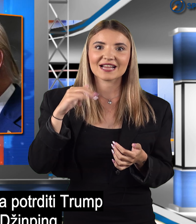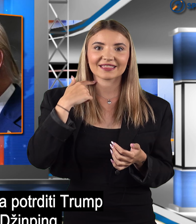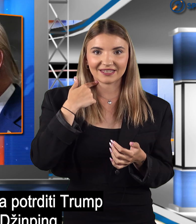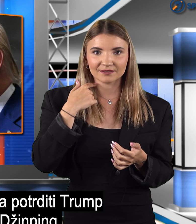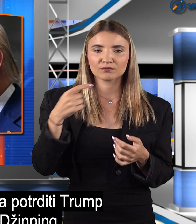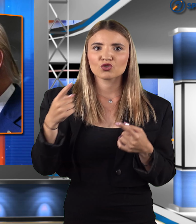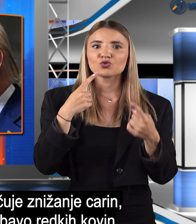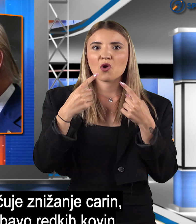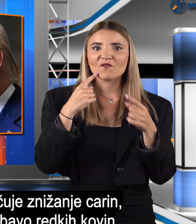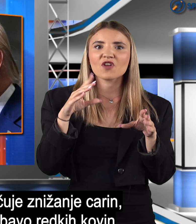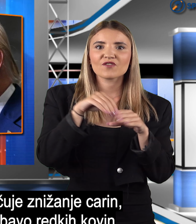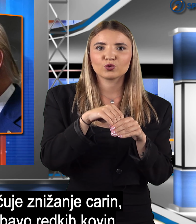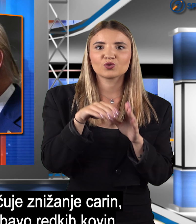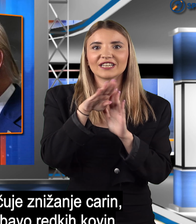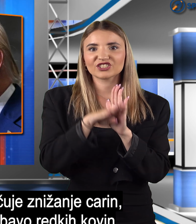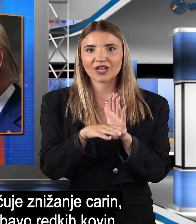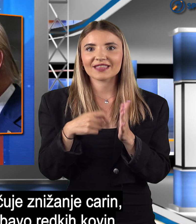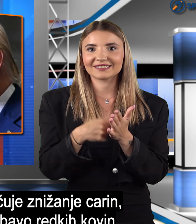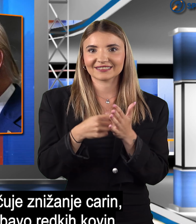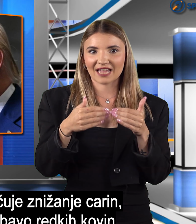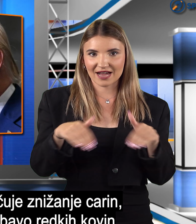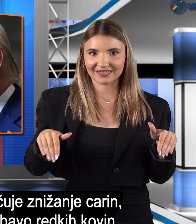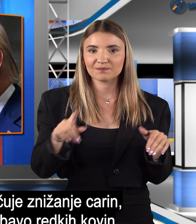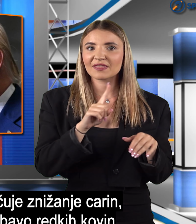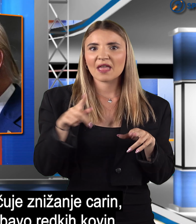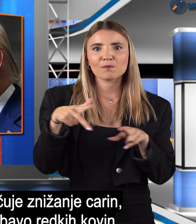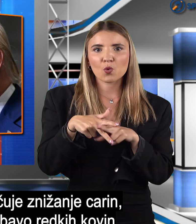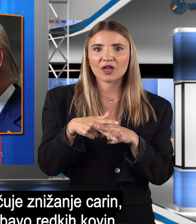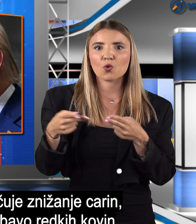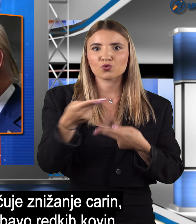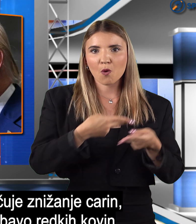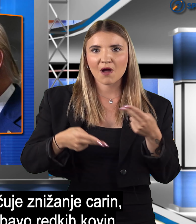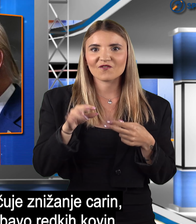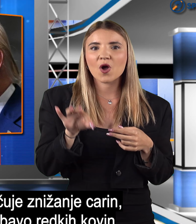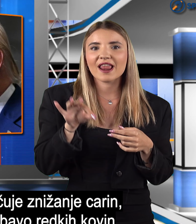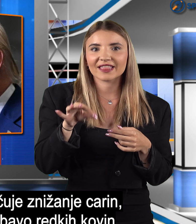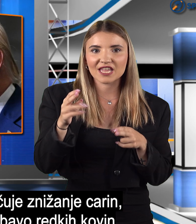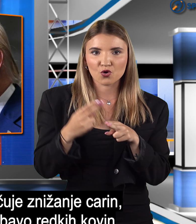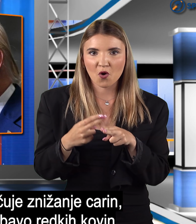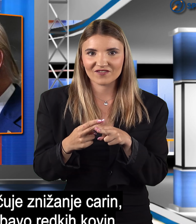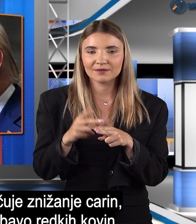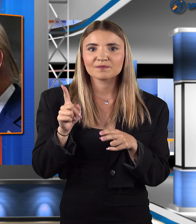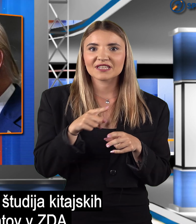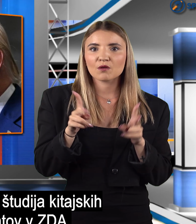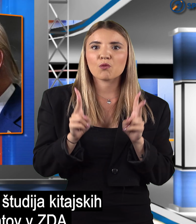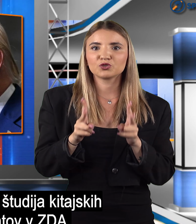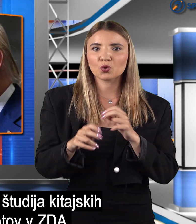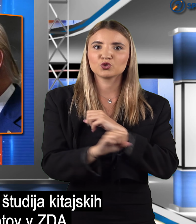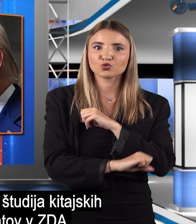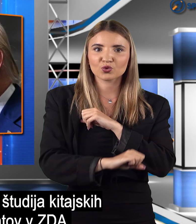Dogovor vključuje znižanje carin, nemoteno dobavo redkih kovin in možnost študija kitajskih študentov v